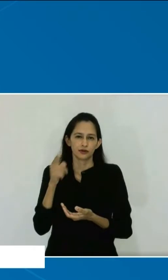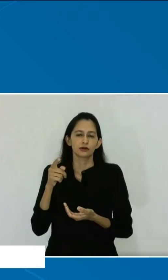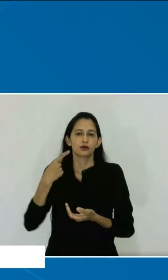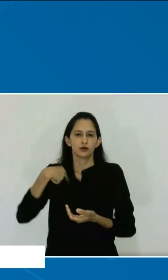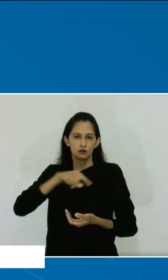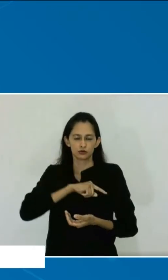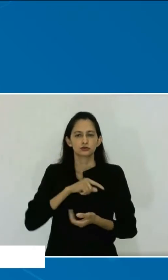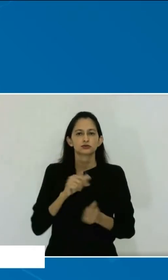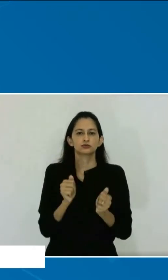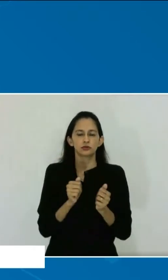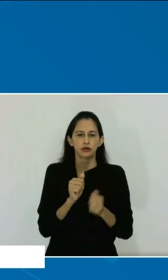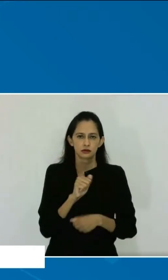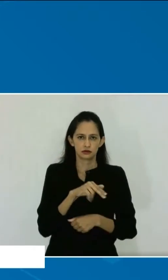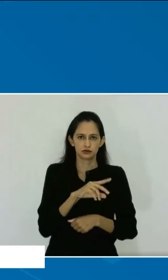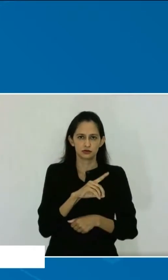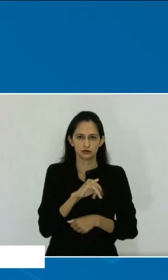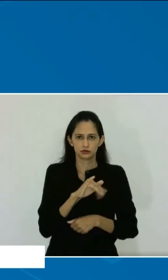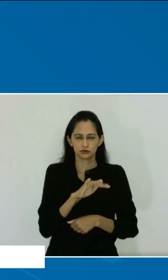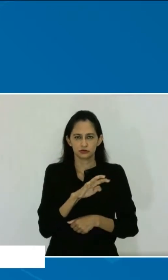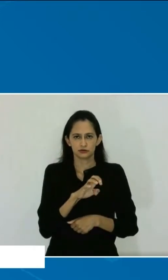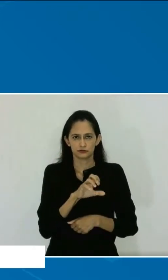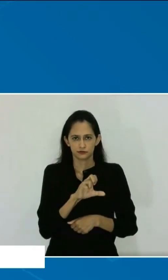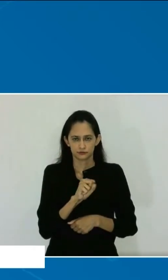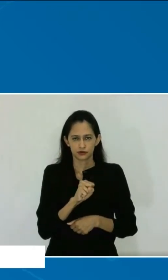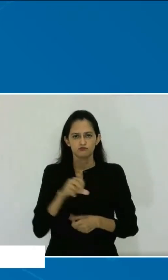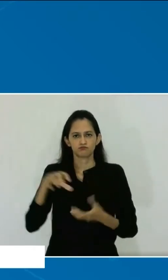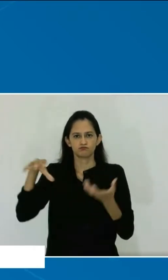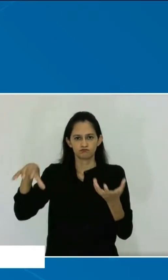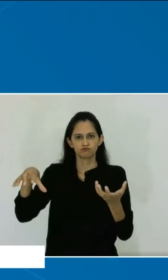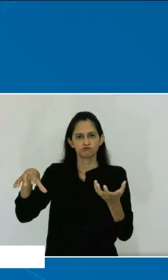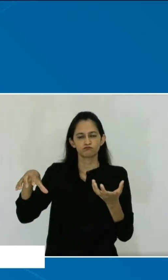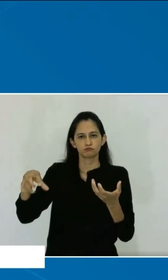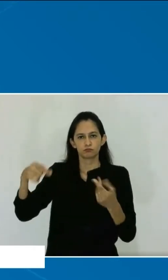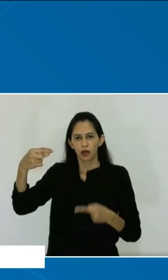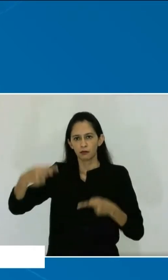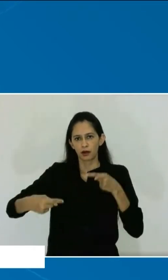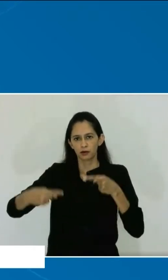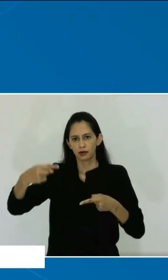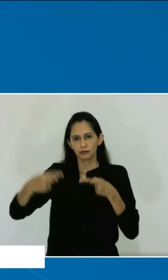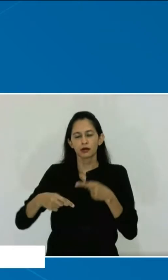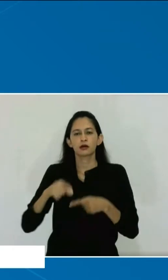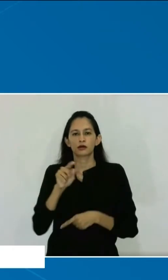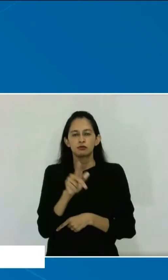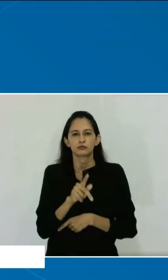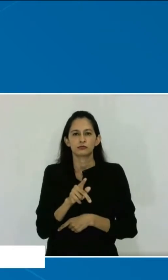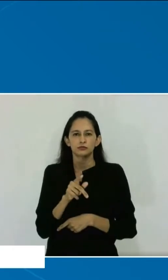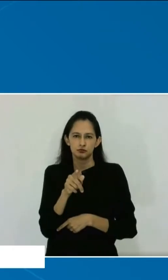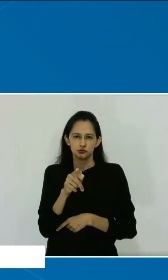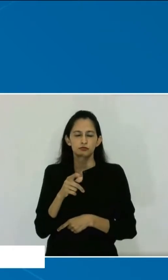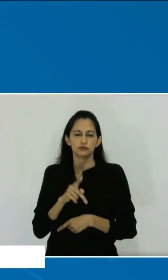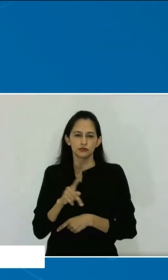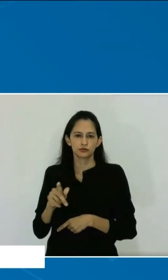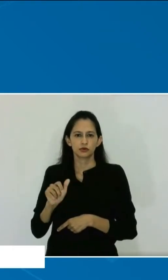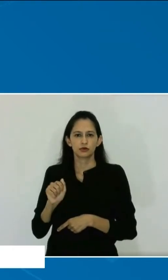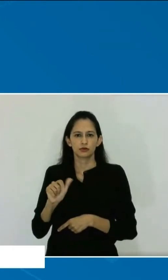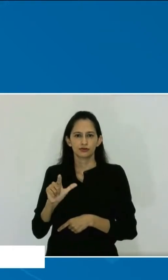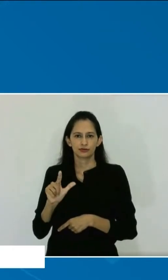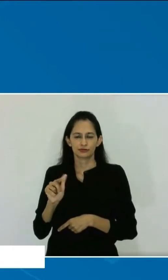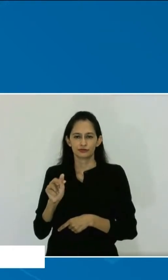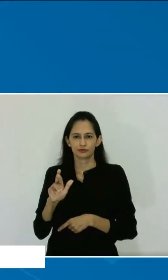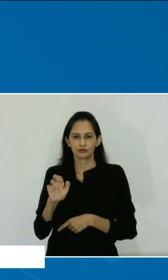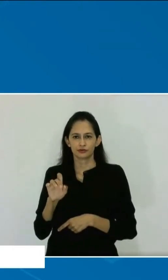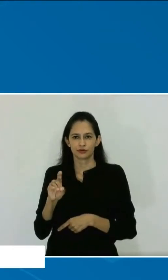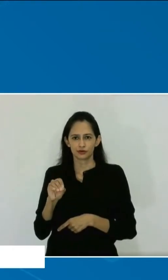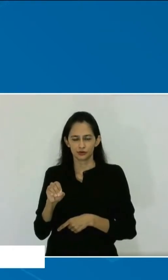e o reitor Alfredo, que tem uma relação extraordinária com a bancada do Pernambuco, está nos auxiliando também. Todos